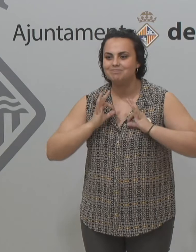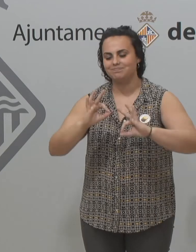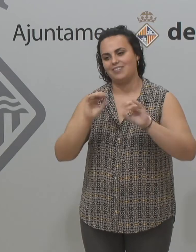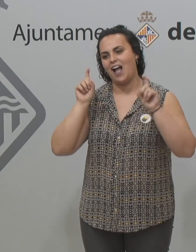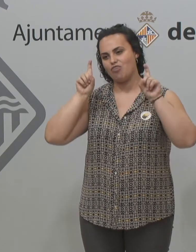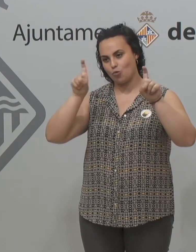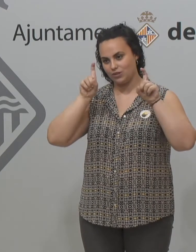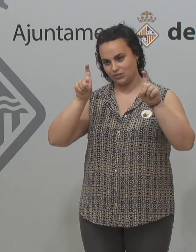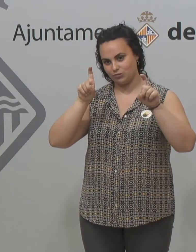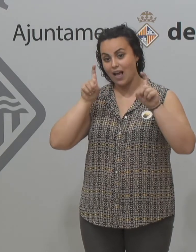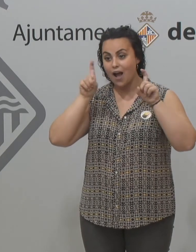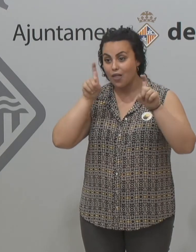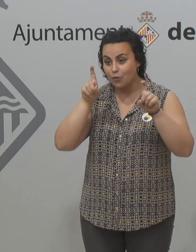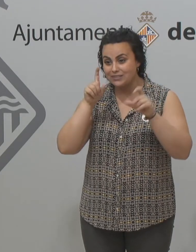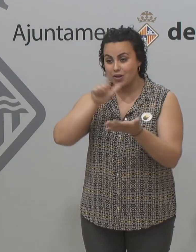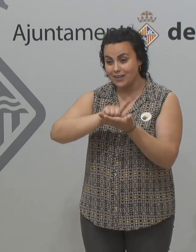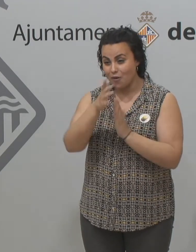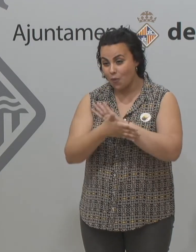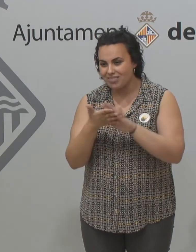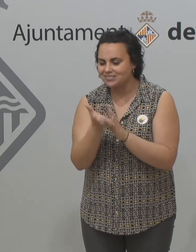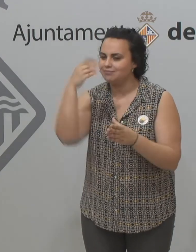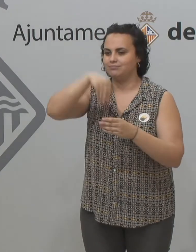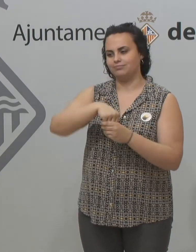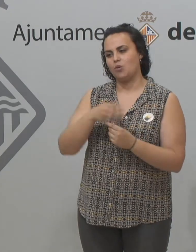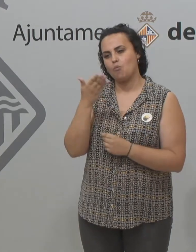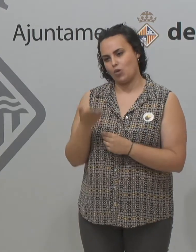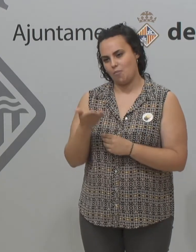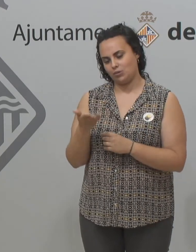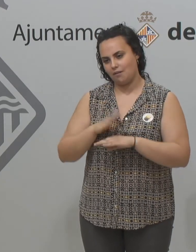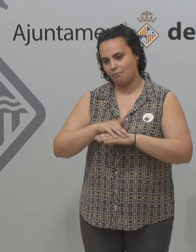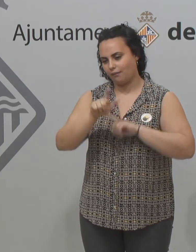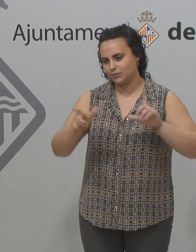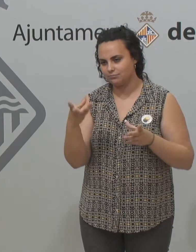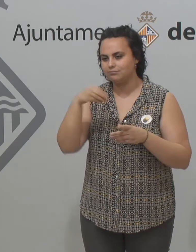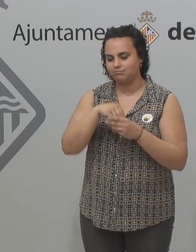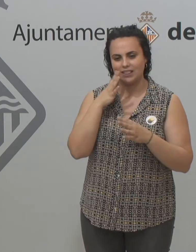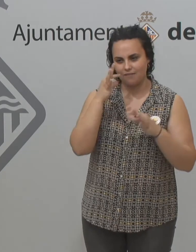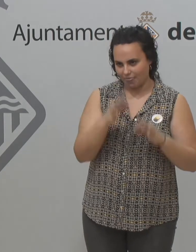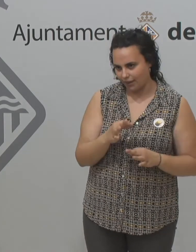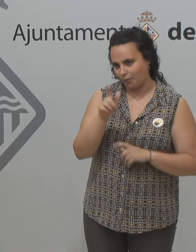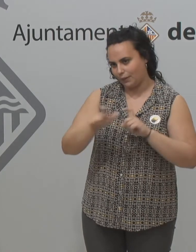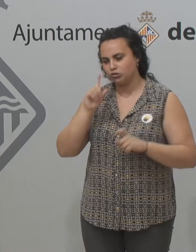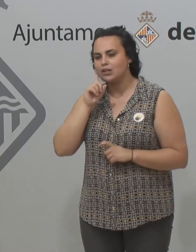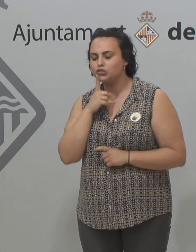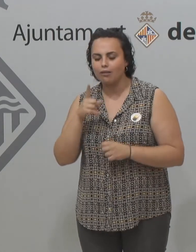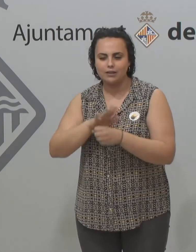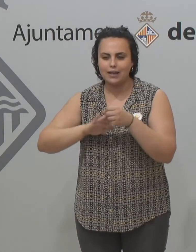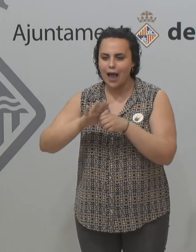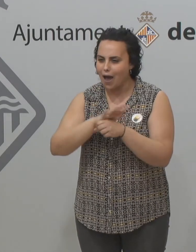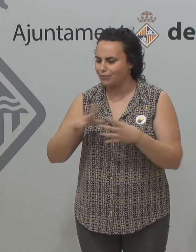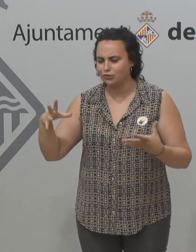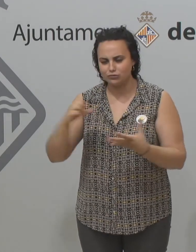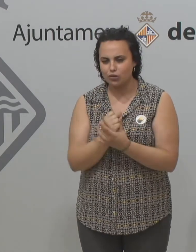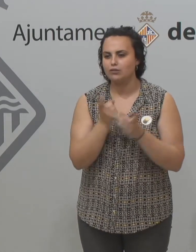de signes és fonamental per la inclusió educativa i pel dia a dia de les persones sordes en tots els àmbits, tant com és